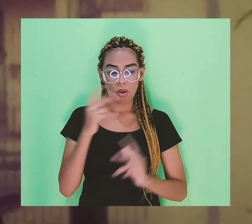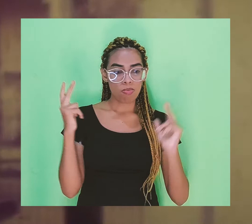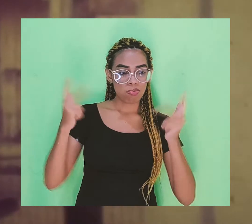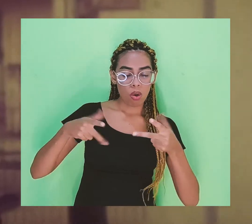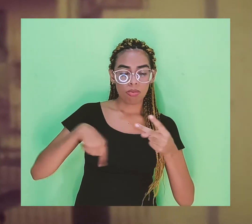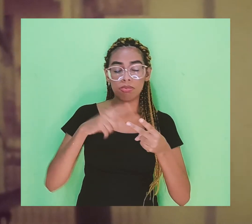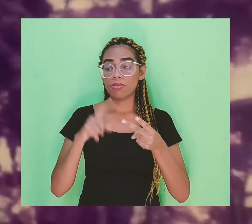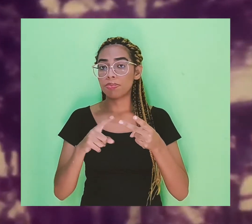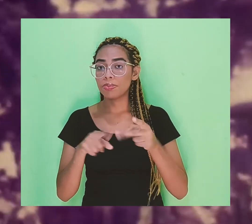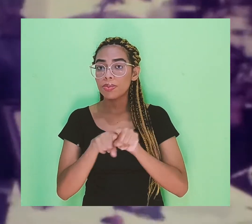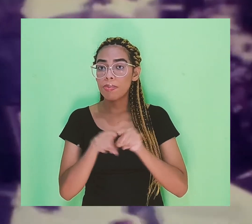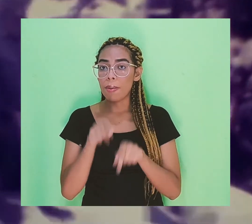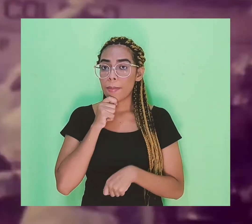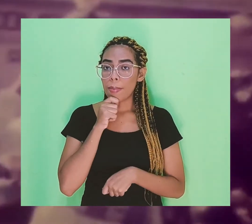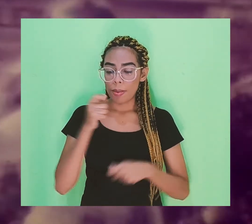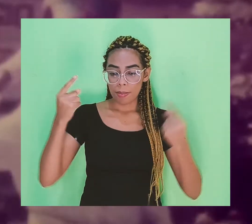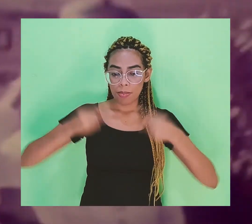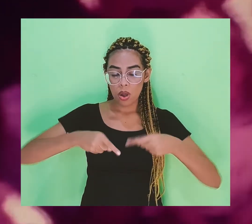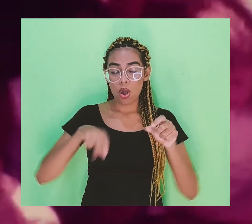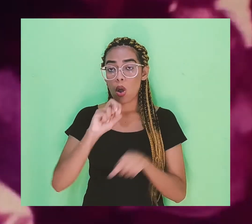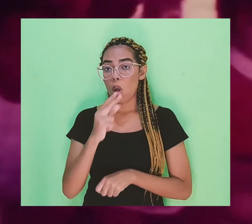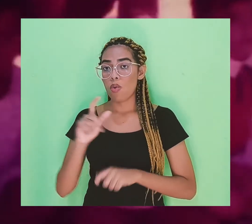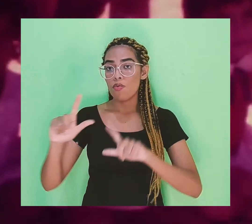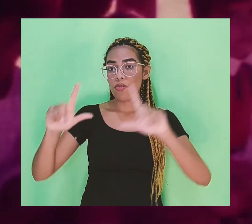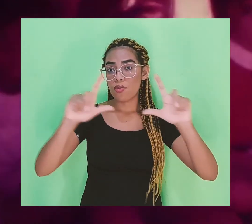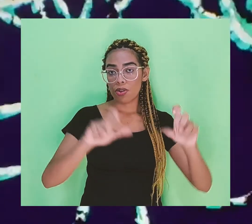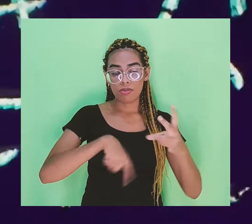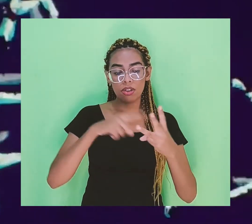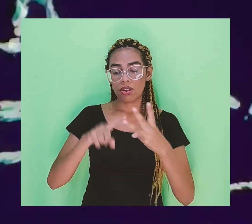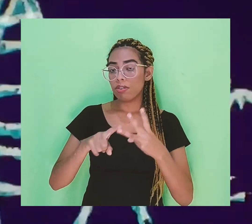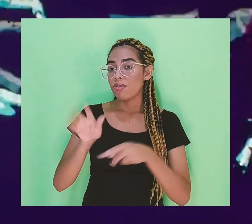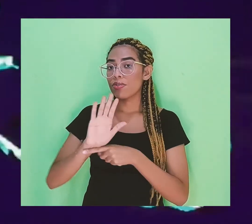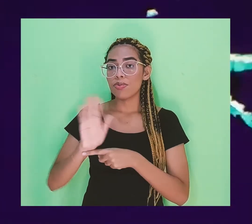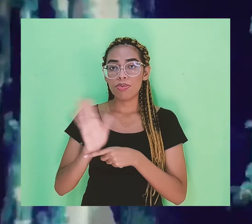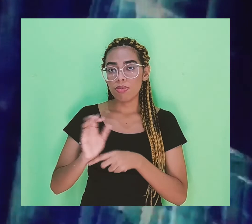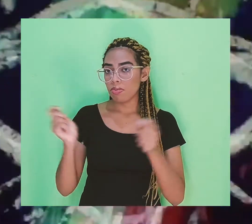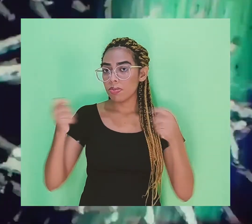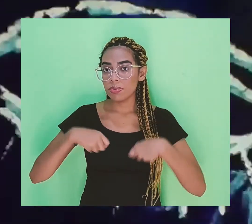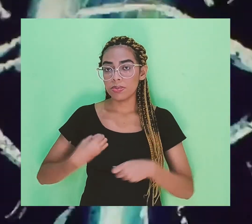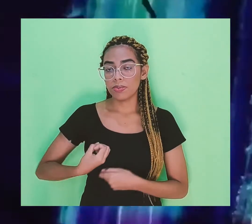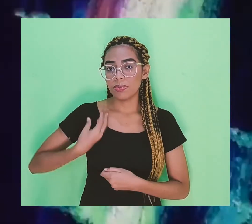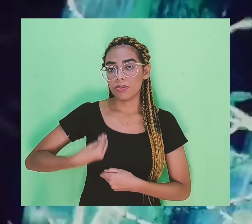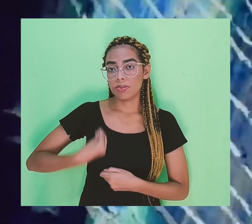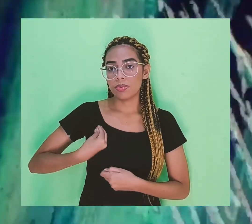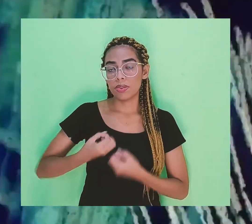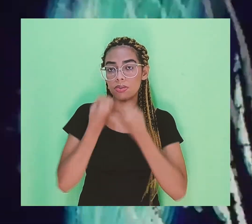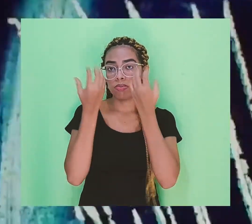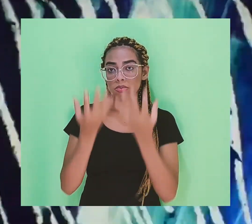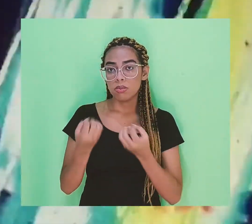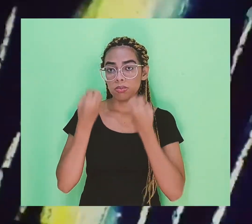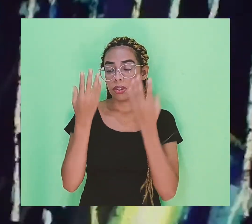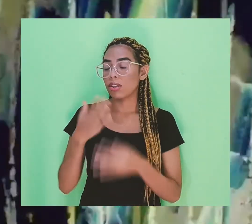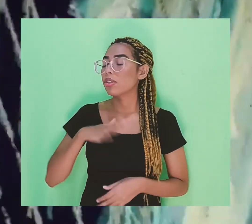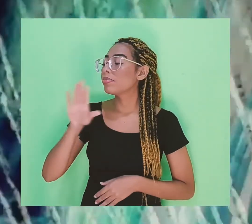rima, de um filme, de uma fotografia, de qualquer forma, mas que eles possam contar suas histórias. Sim, eu lembrei do